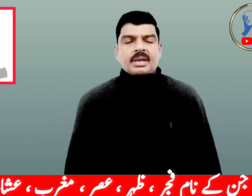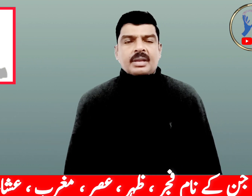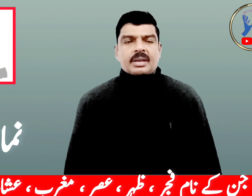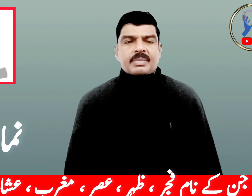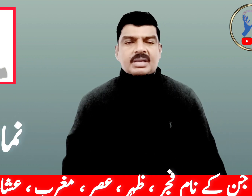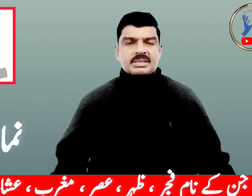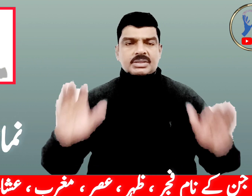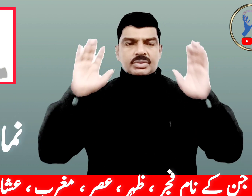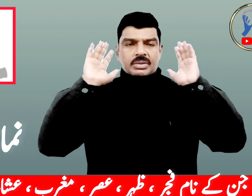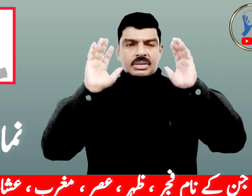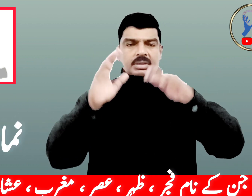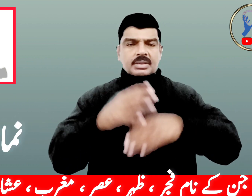نماز ظہر،